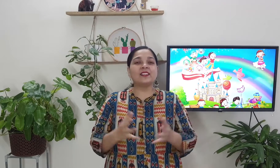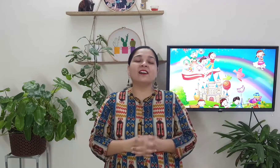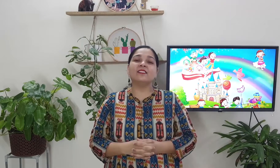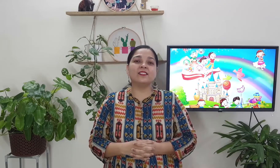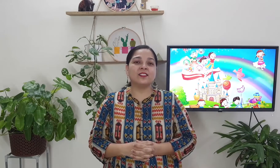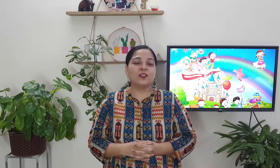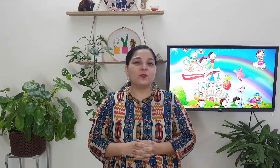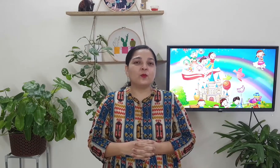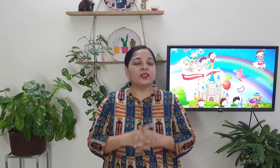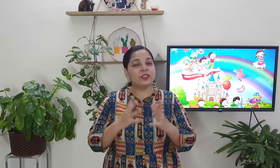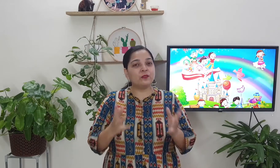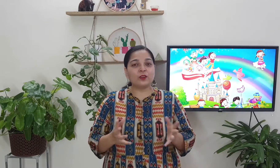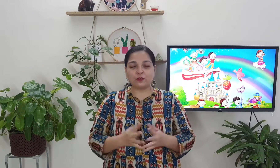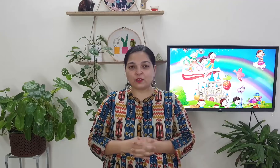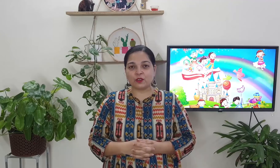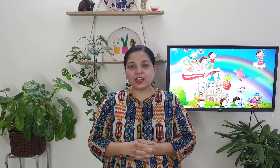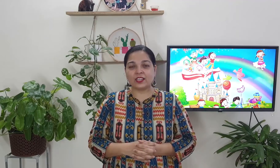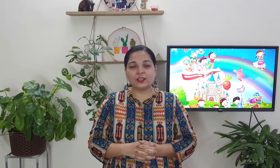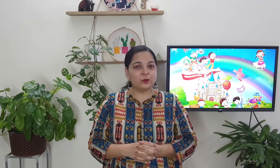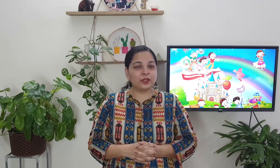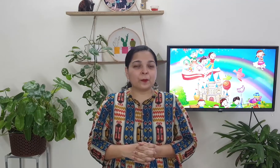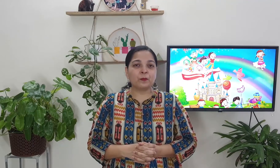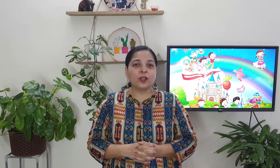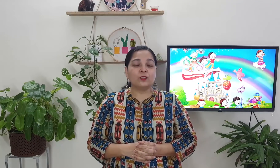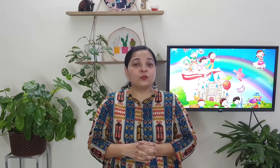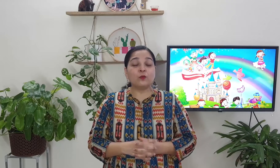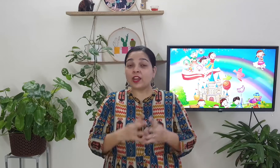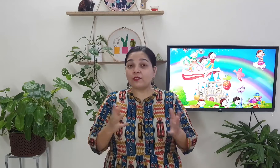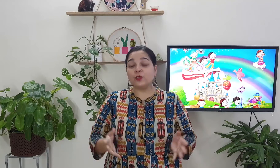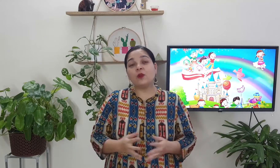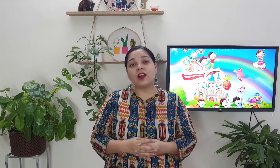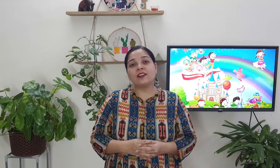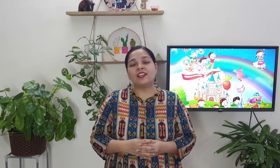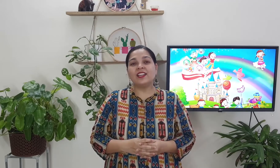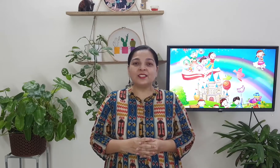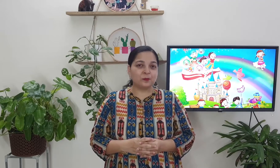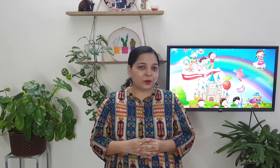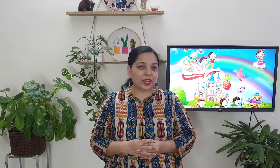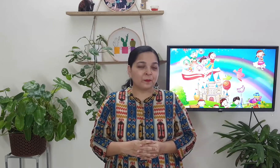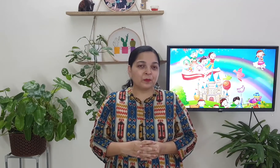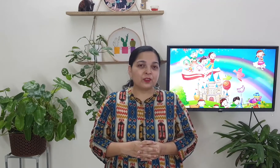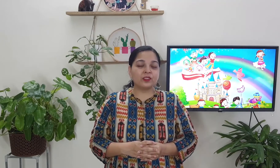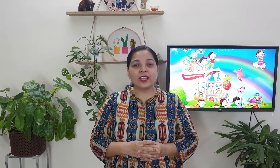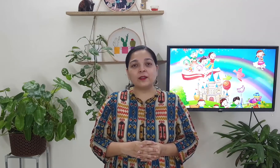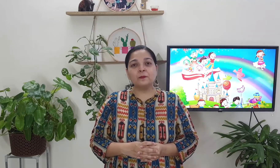மற்றவர்களை ஆசீர்வதியுங்கள். நீங்கள் எங்கிருந்தாலும் நாம் சேர்ந்து ஜெபிப்போம். இன்று நாம்